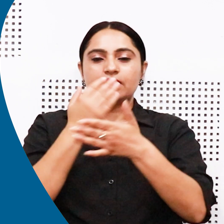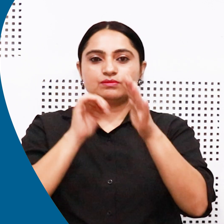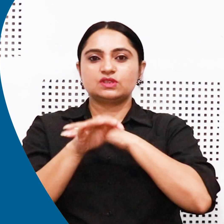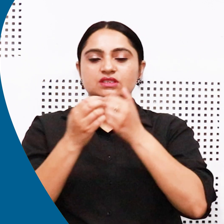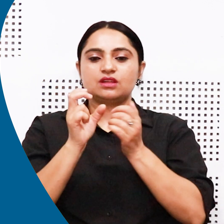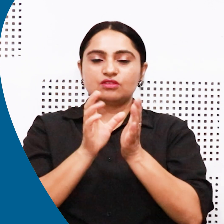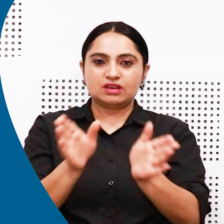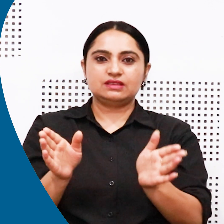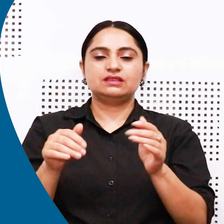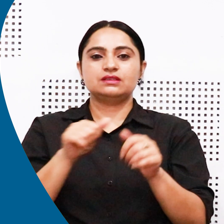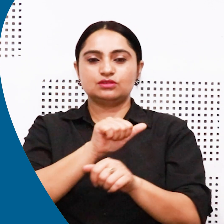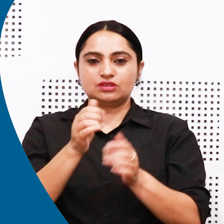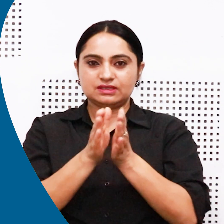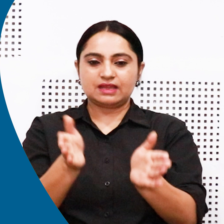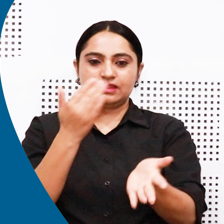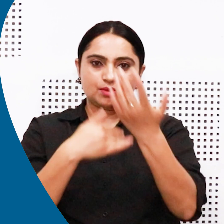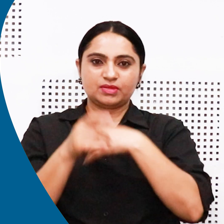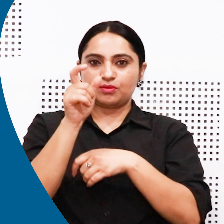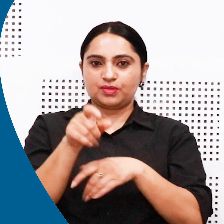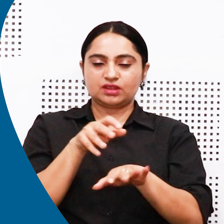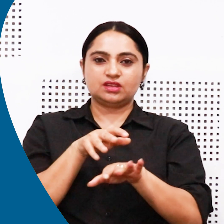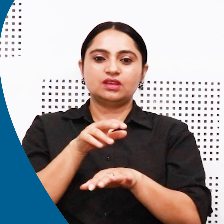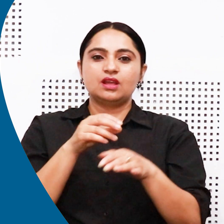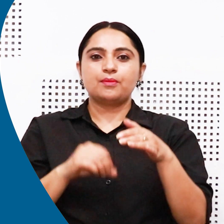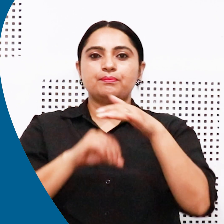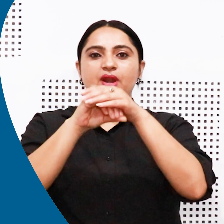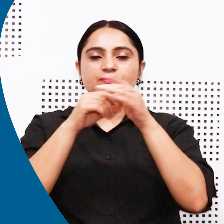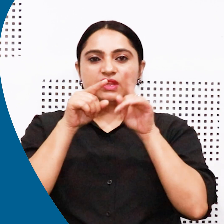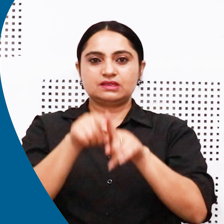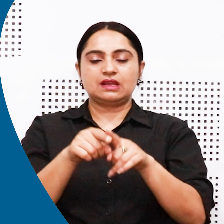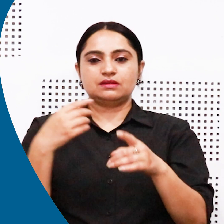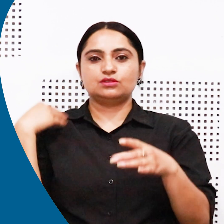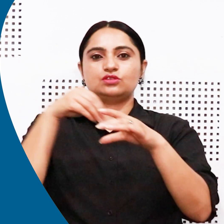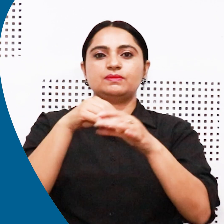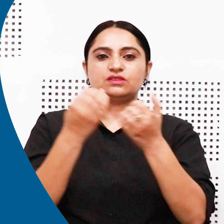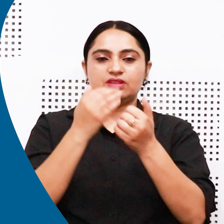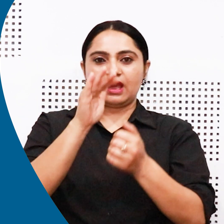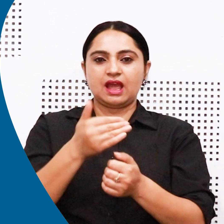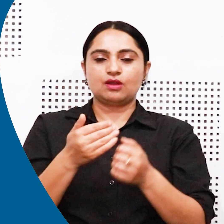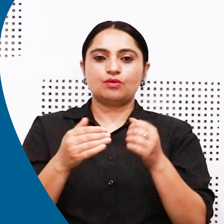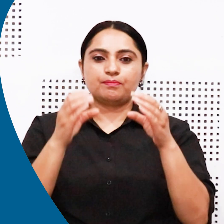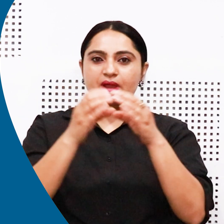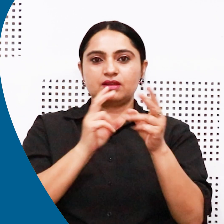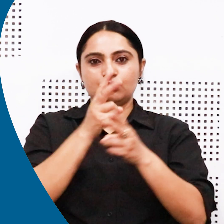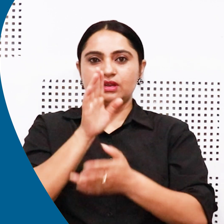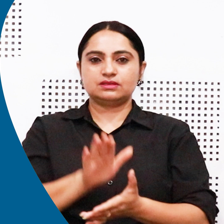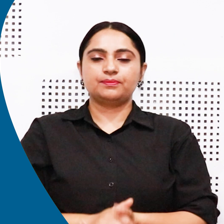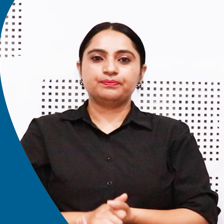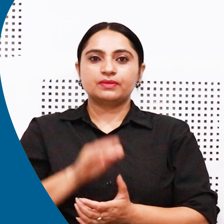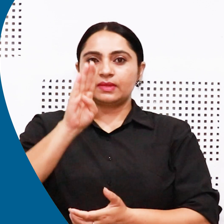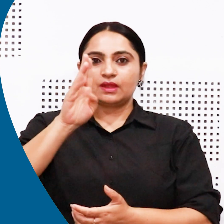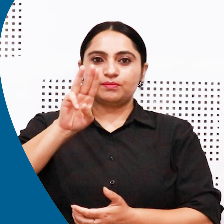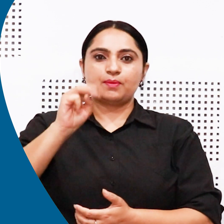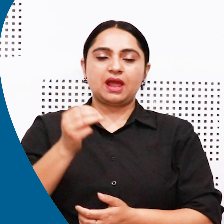दलित, आदिवासी, जनजाति, अपाङ्गता भएका व्यक्ति प्राथमिकताका साथ समावेश गराउँदै आएको पालिकाको दाबी छ। विमला